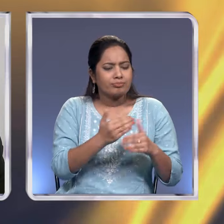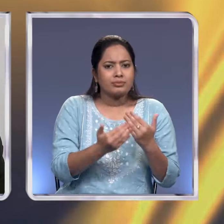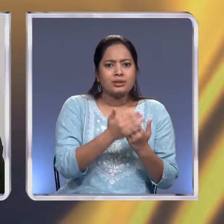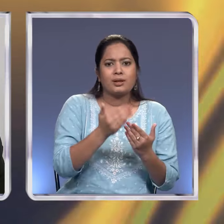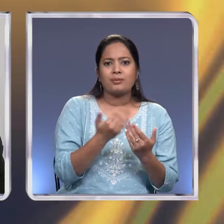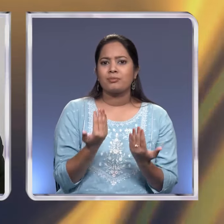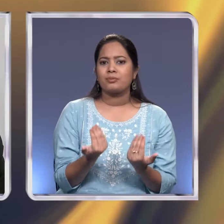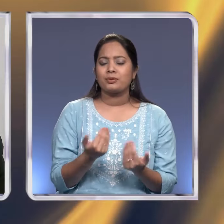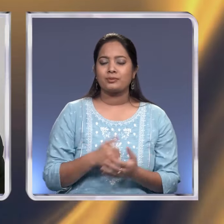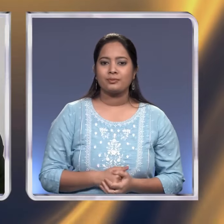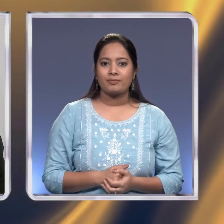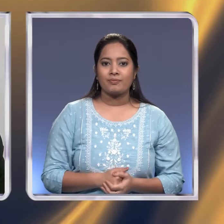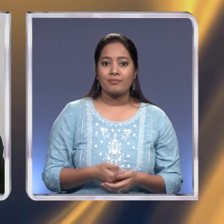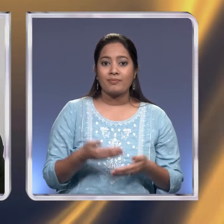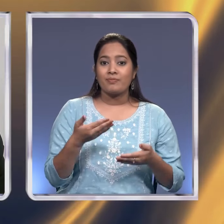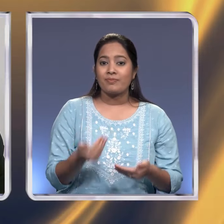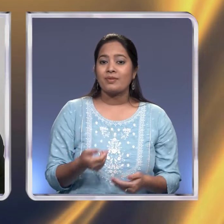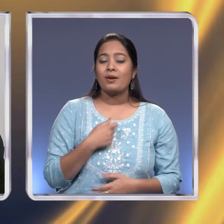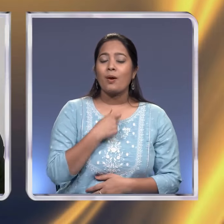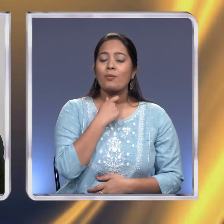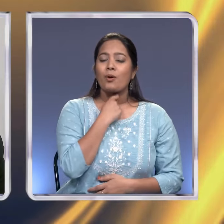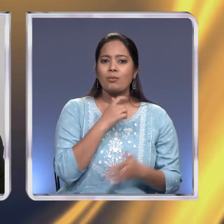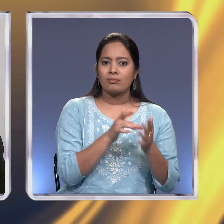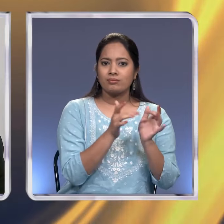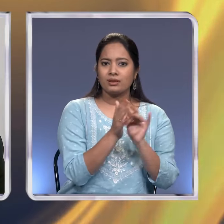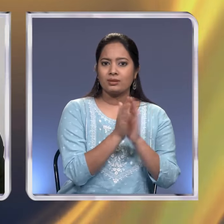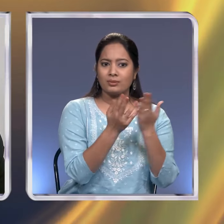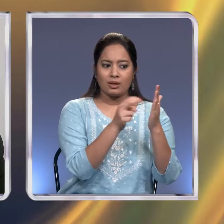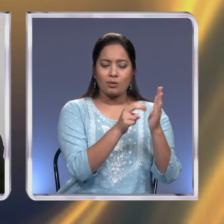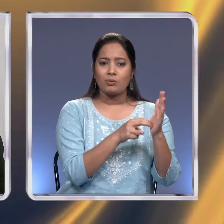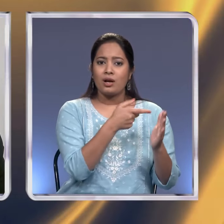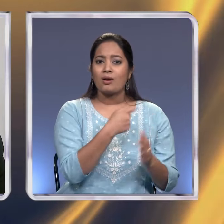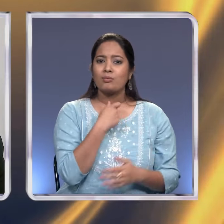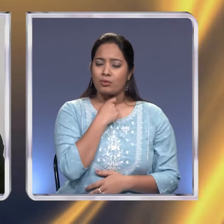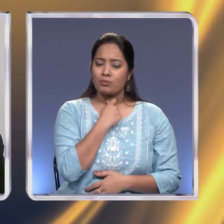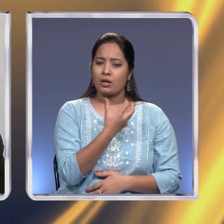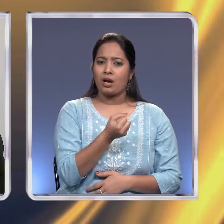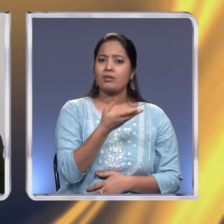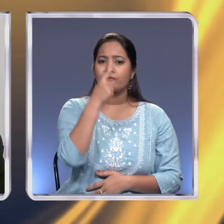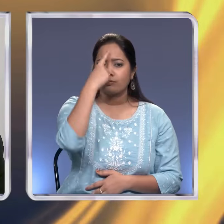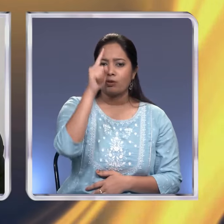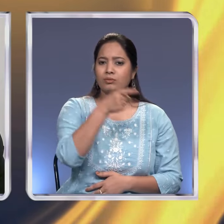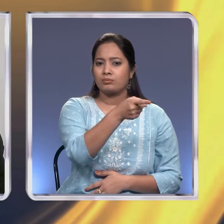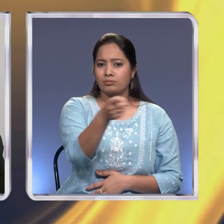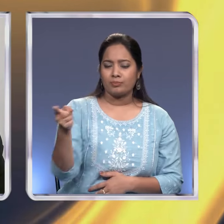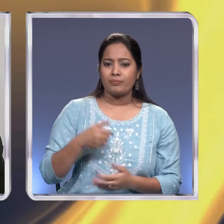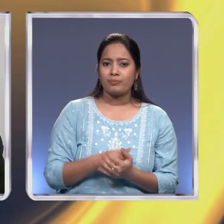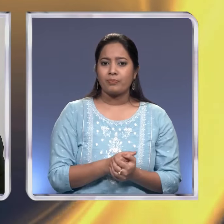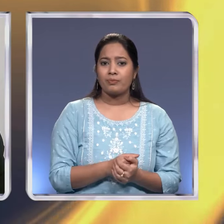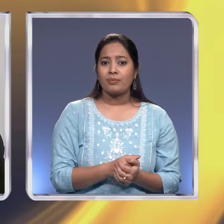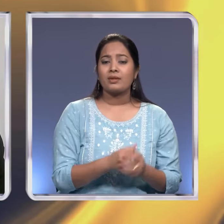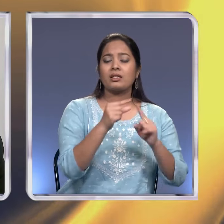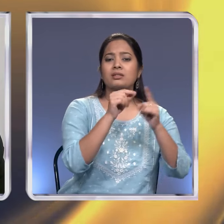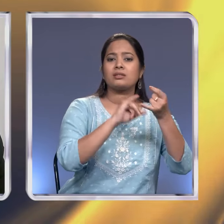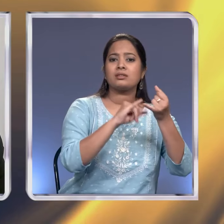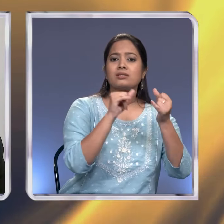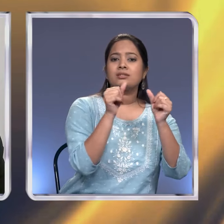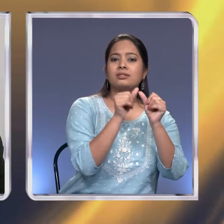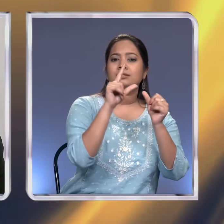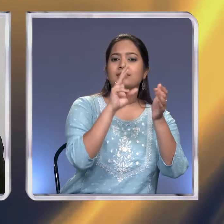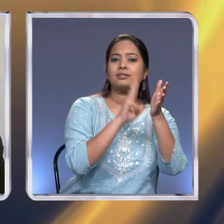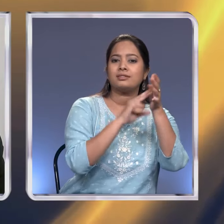हमारे बच्चों की देखभाल कर सकता है। एक वचन से मैं आपको प्रोत्साहित करना चाहता हूं, ये प्रतिज्ञा है आपके लिए और आपके बच्चों के